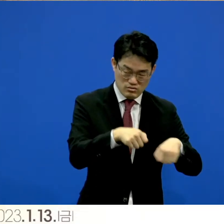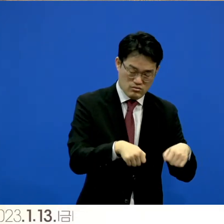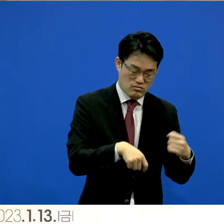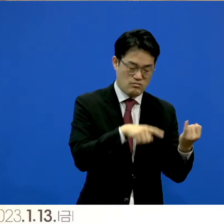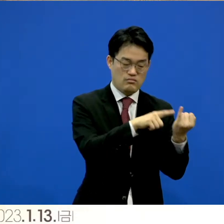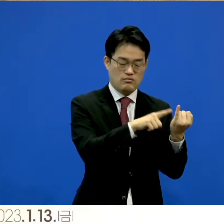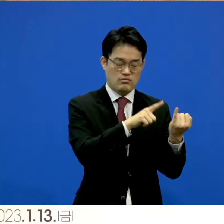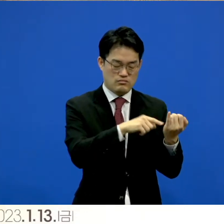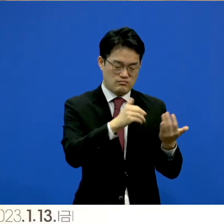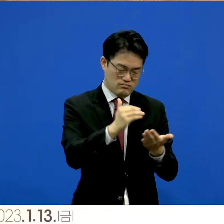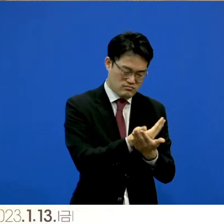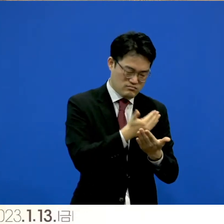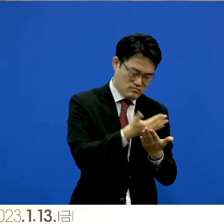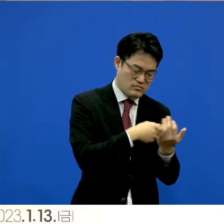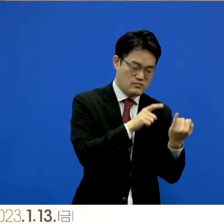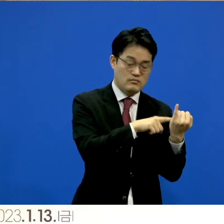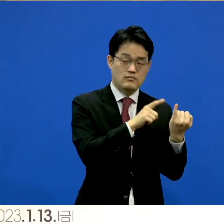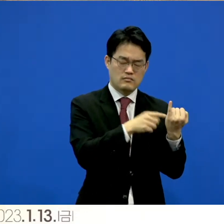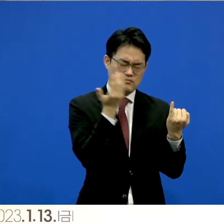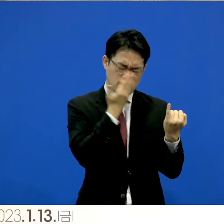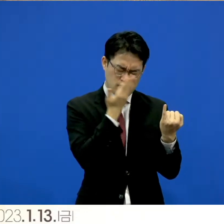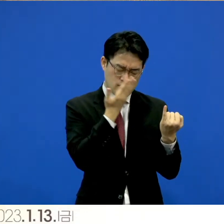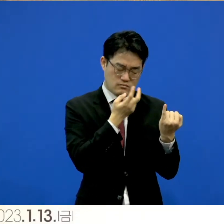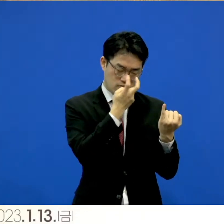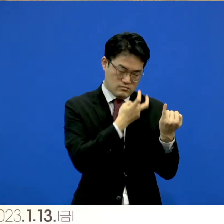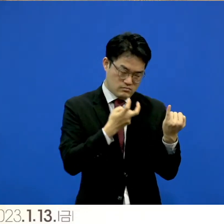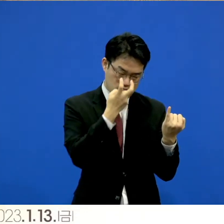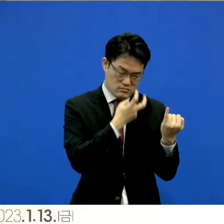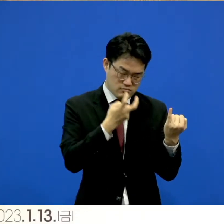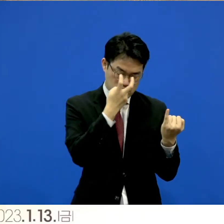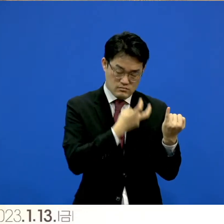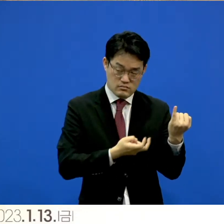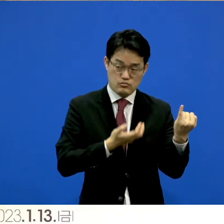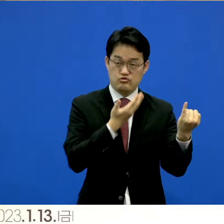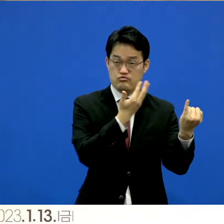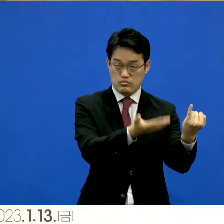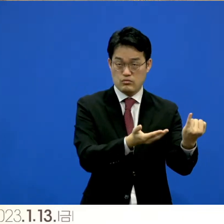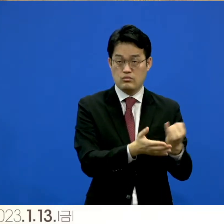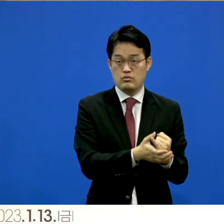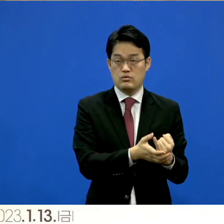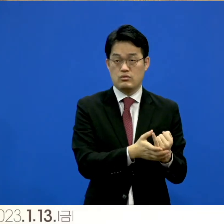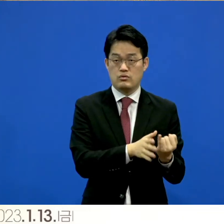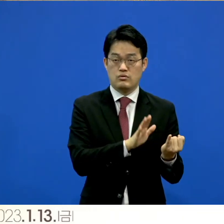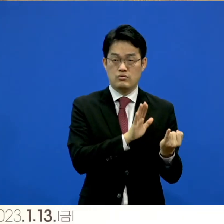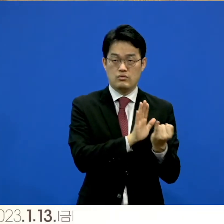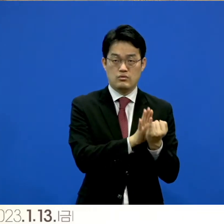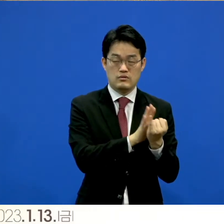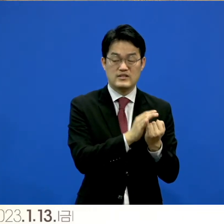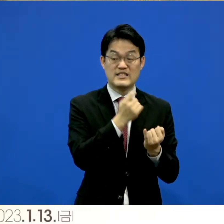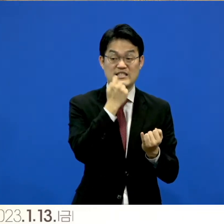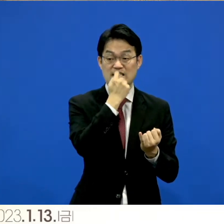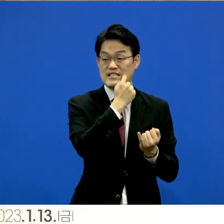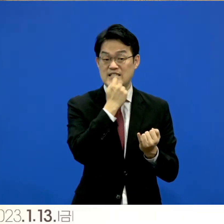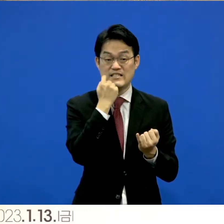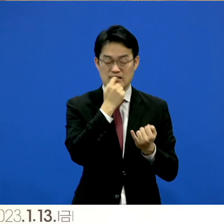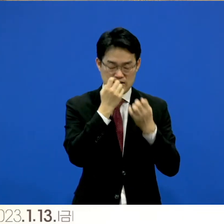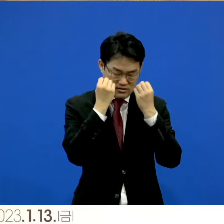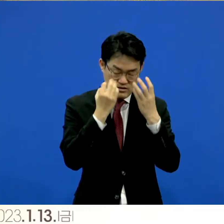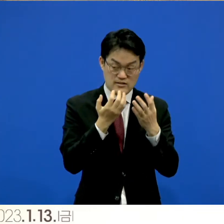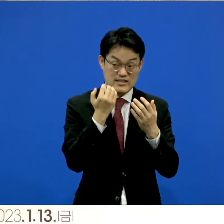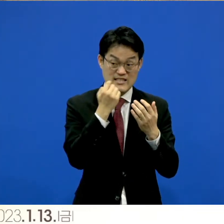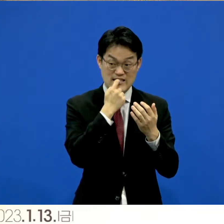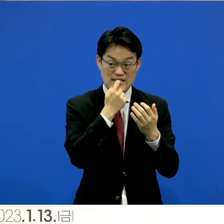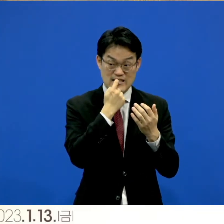노숙인을 정말 케어해드리고 우리 또 뭐 또 도와주셔서 이빨도 다 새로 다